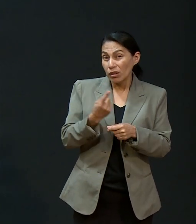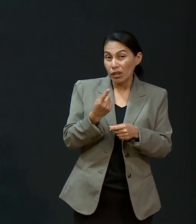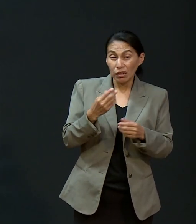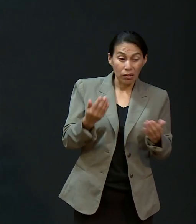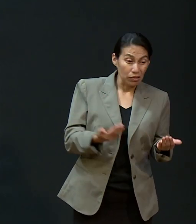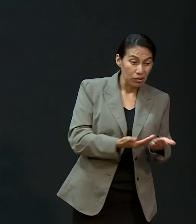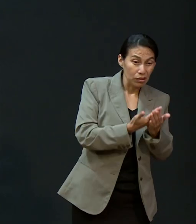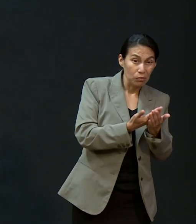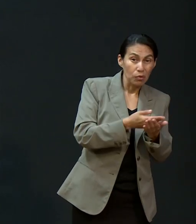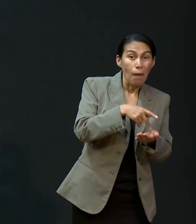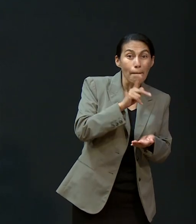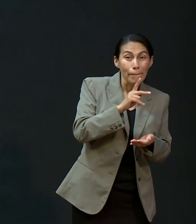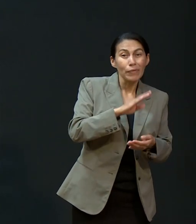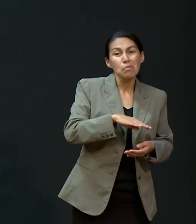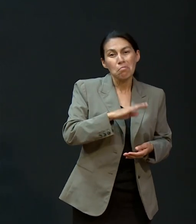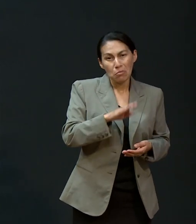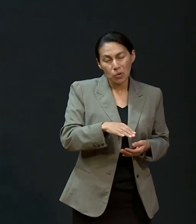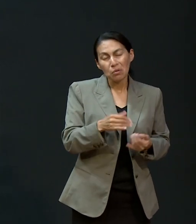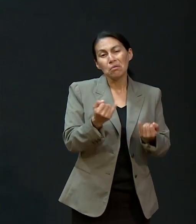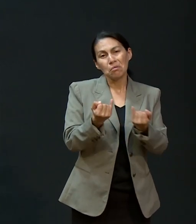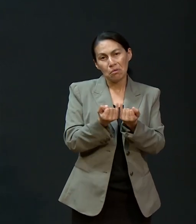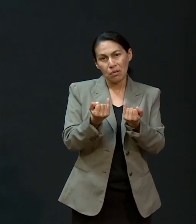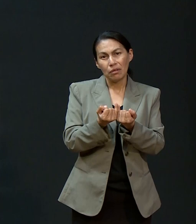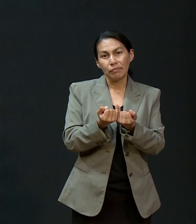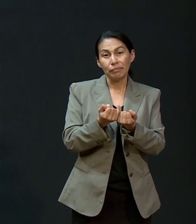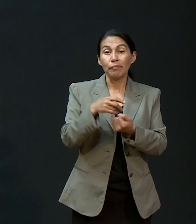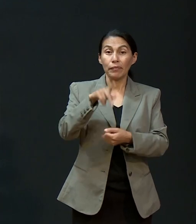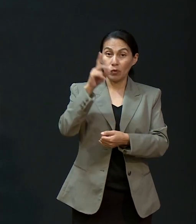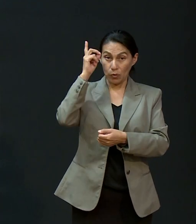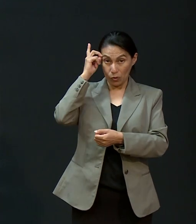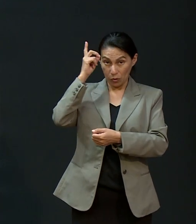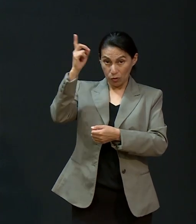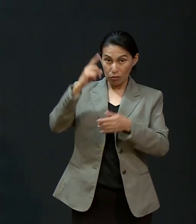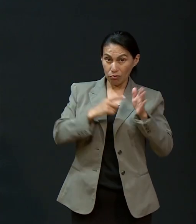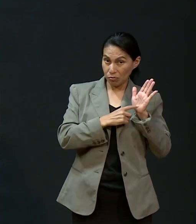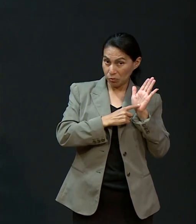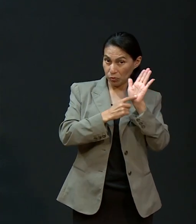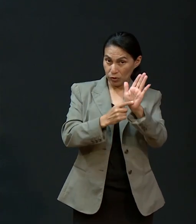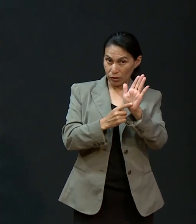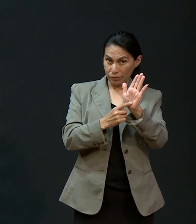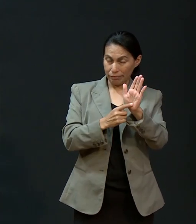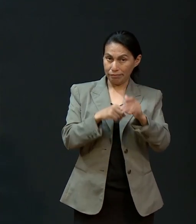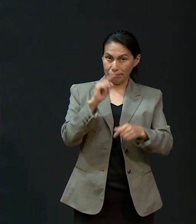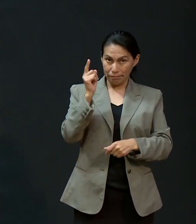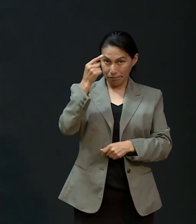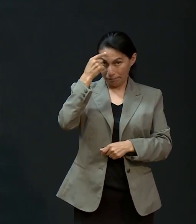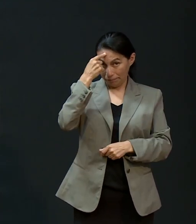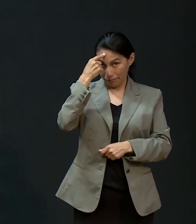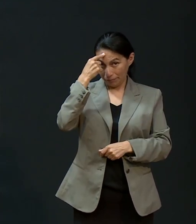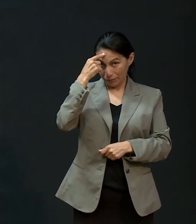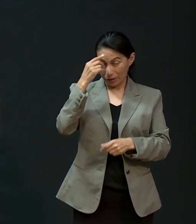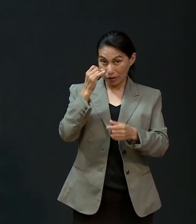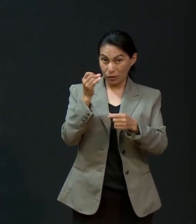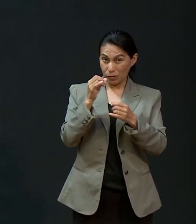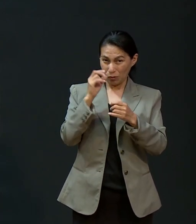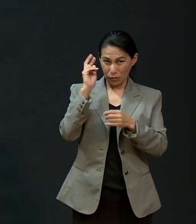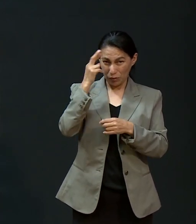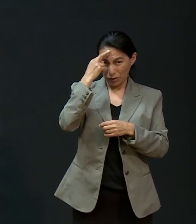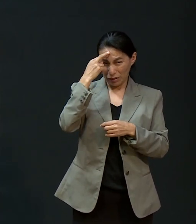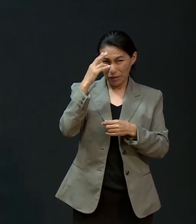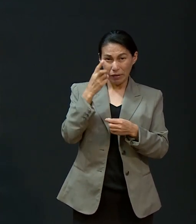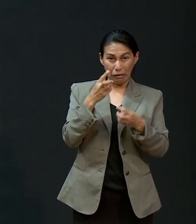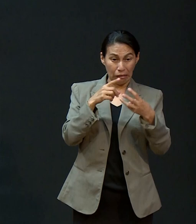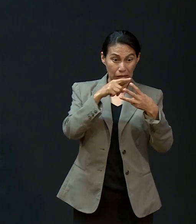un sello de caducidad desde que nacemos, allí Dios se manifiesta. Recuerda, las tres grandes